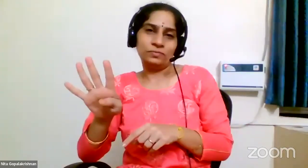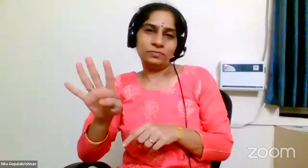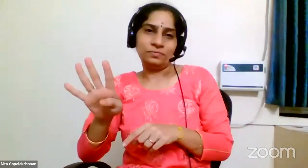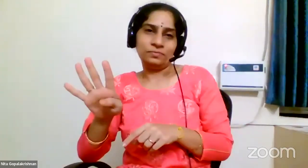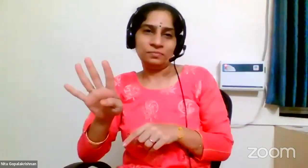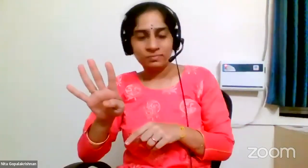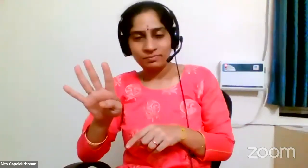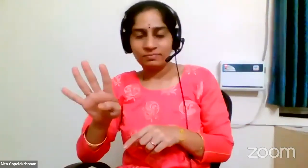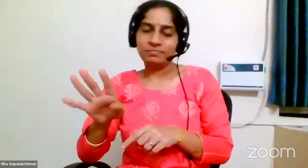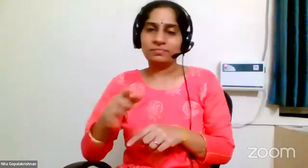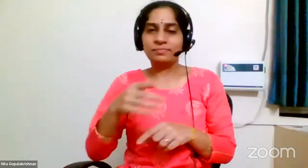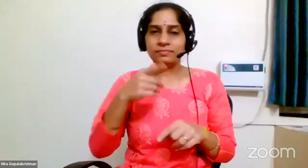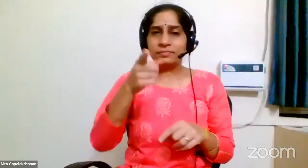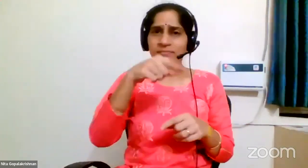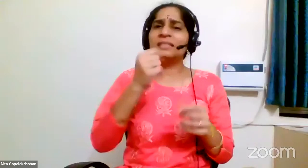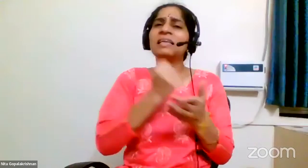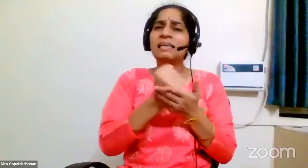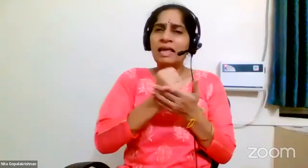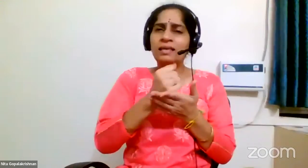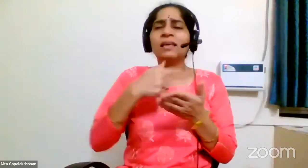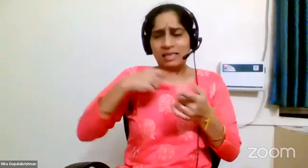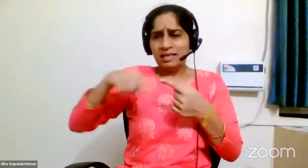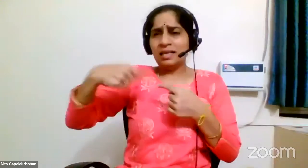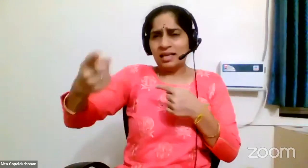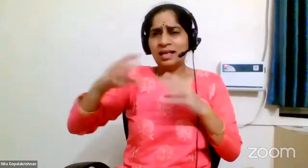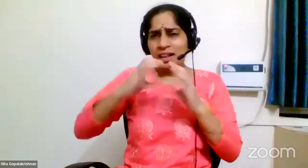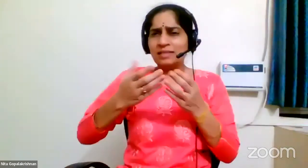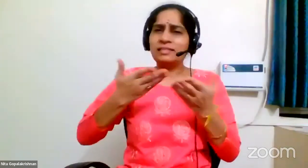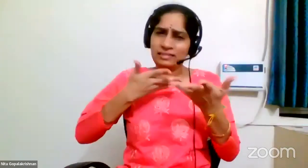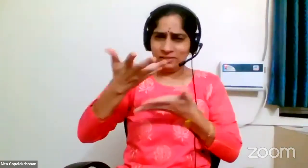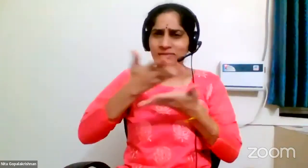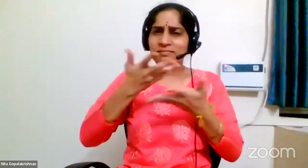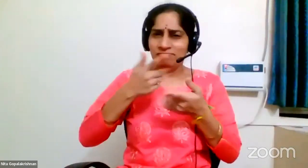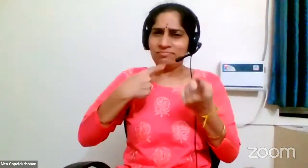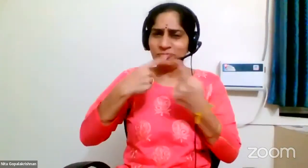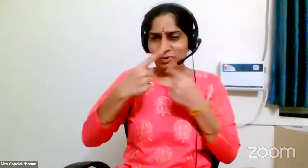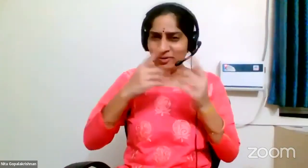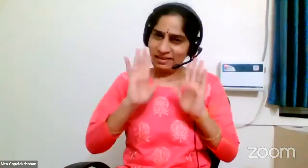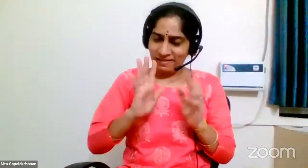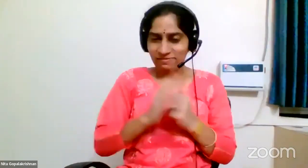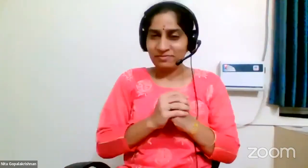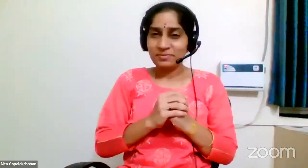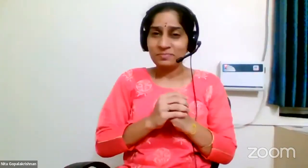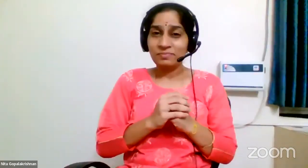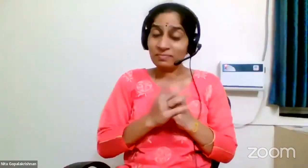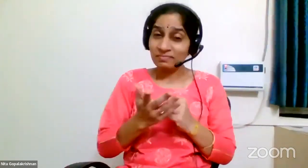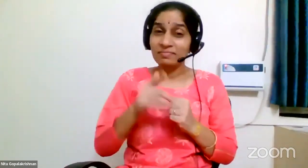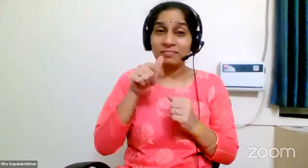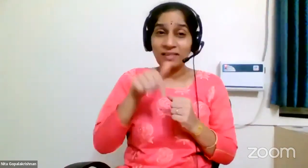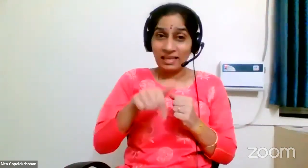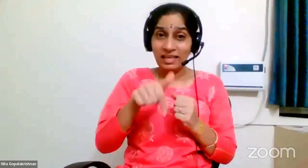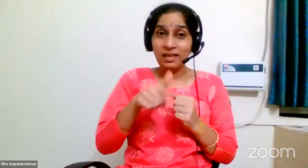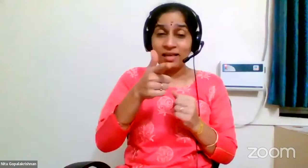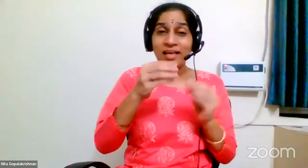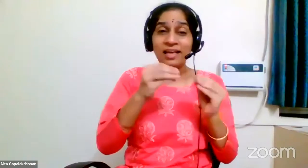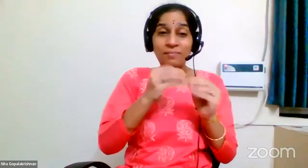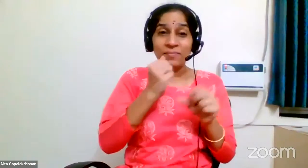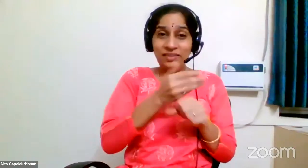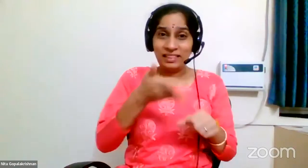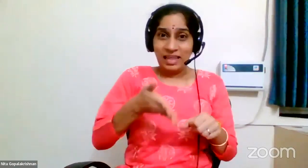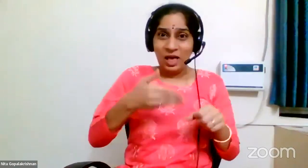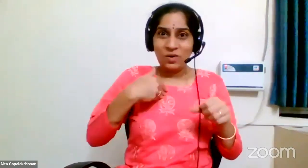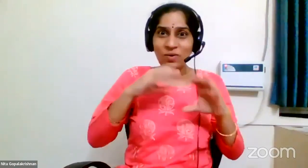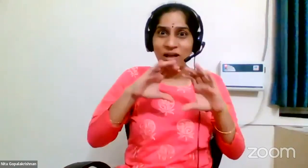क्योंकि हो सकता है आप में से बहुत सारे लोग को कभी ये अवसर दोबारा ना प्राप्त हो डिटेल में समझने के लिए, तो